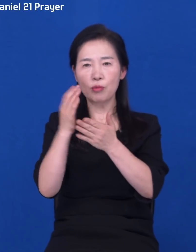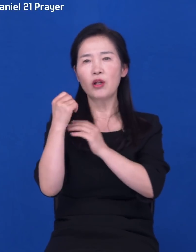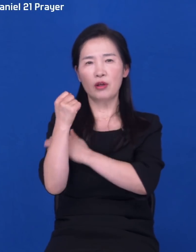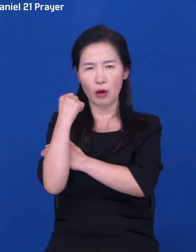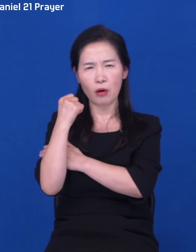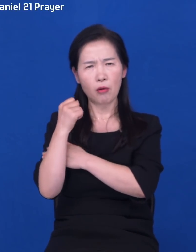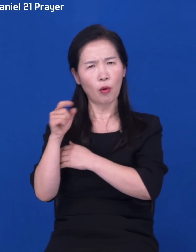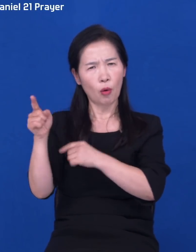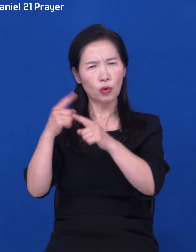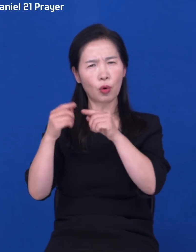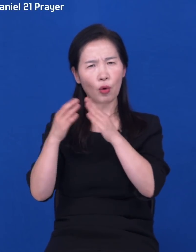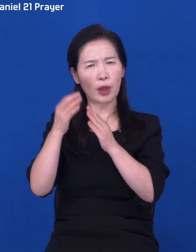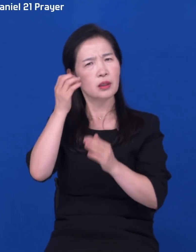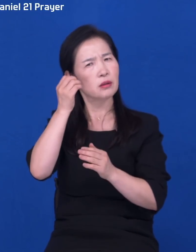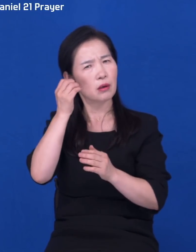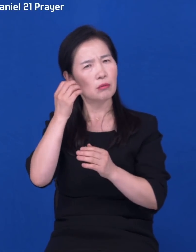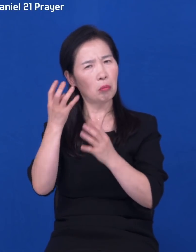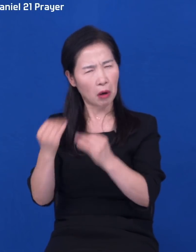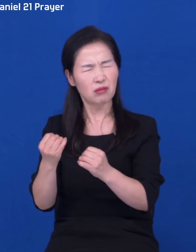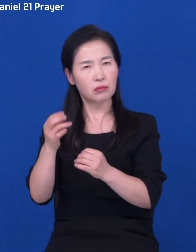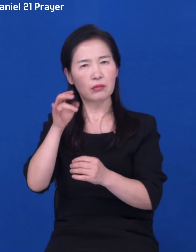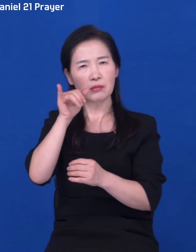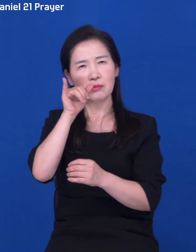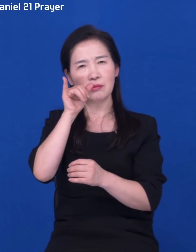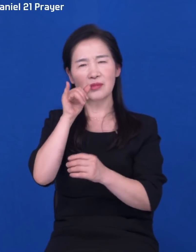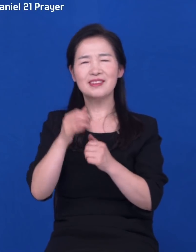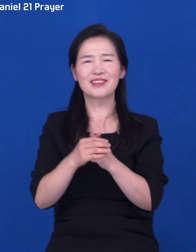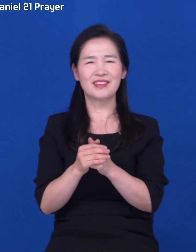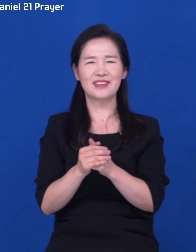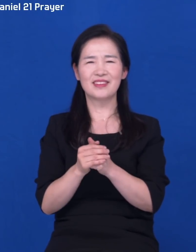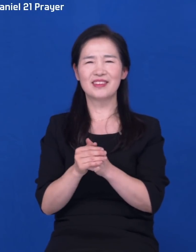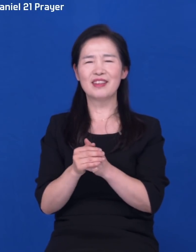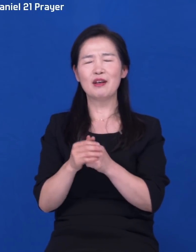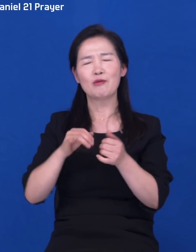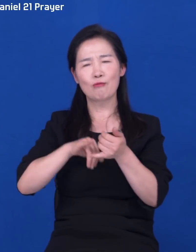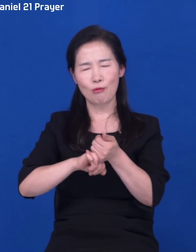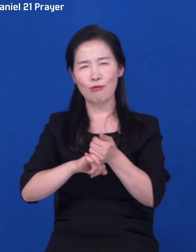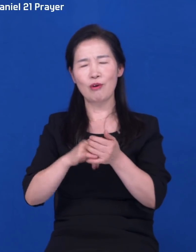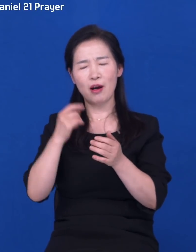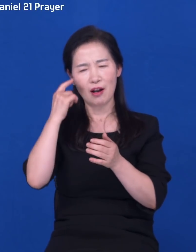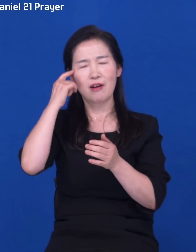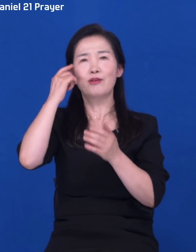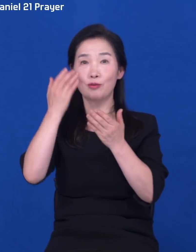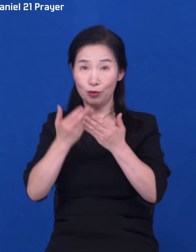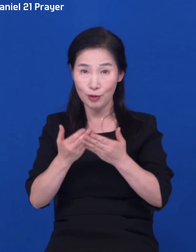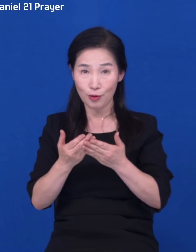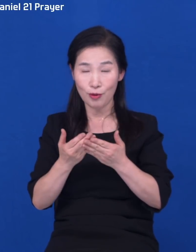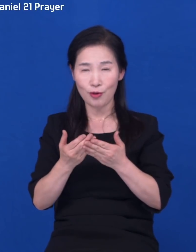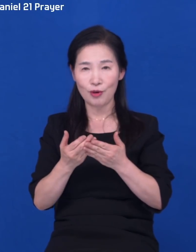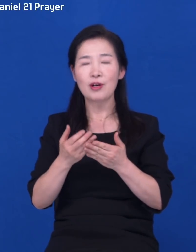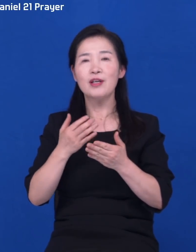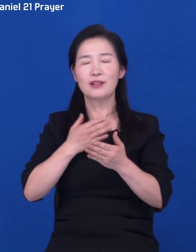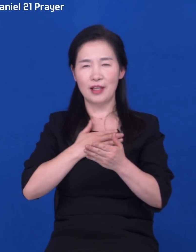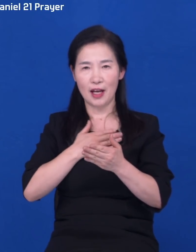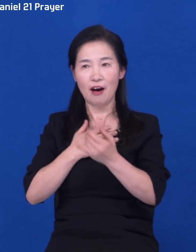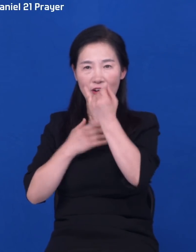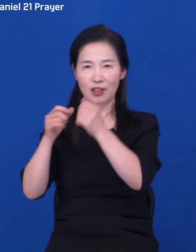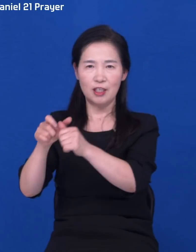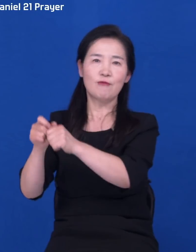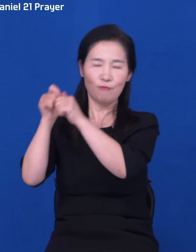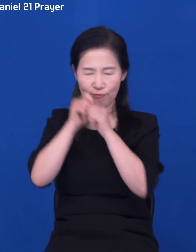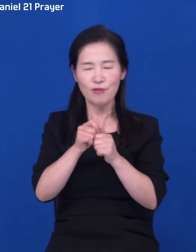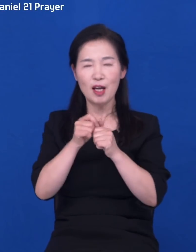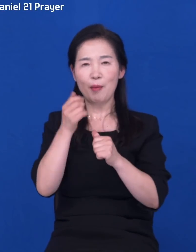데인지 모르겠어요. 이상한 사람들 잔뜩 있다고. 그래서 꼭 알려주시고 제가 만약에 이상한 데면 그 언니를 구출할 수 있게